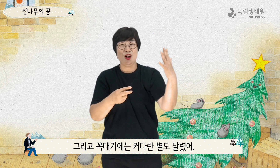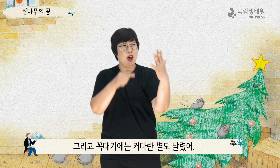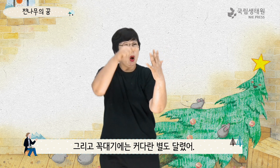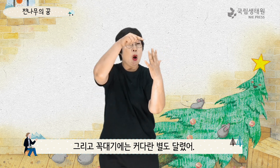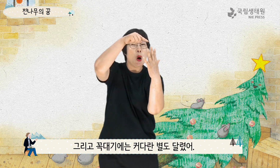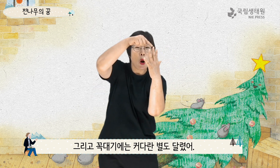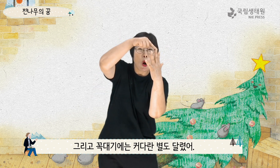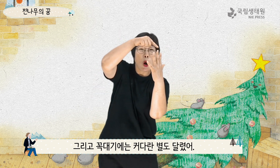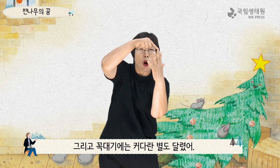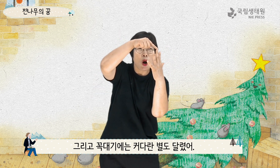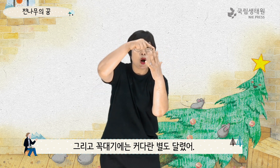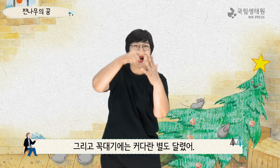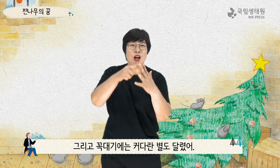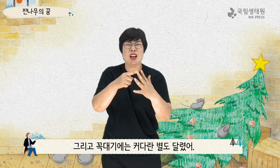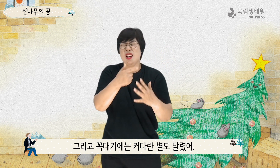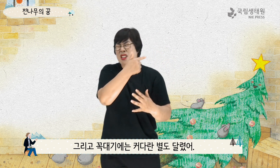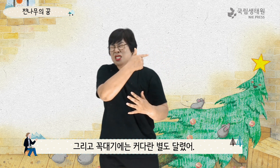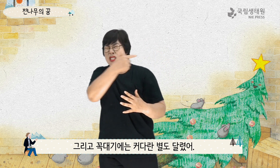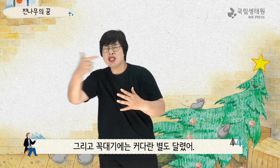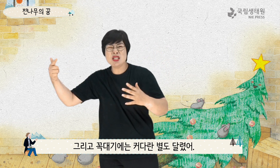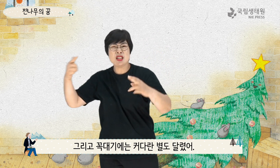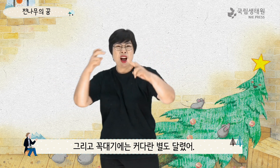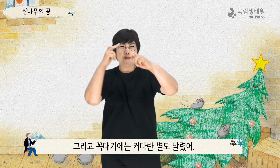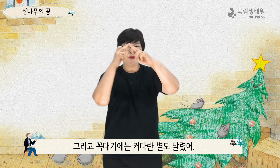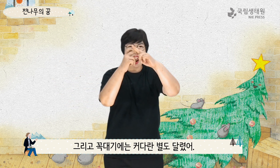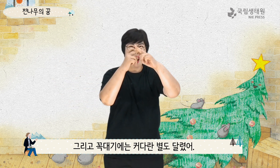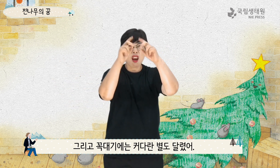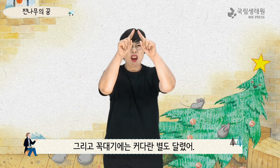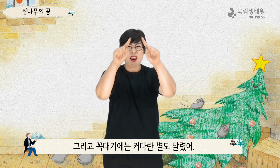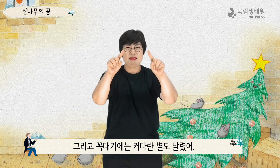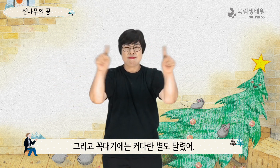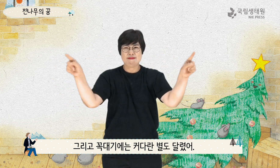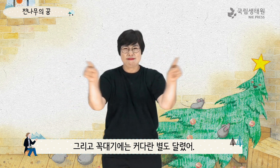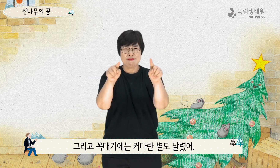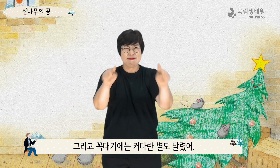그리고 꼭대기에는 커다란 별도 달렸어.